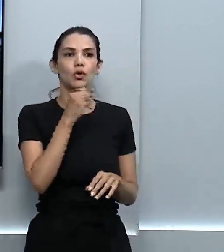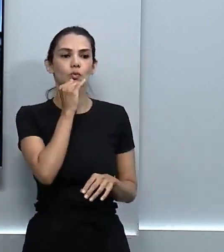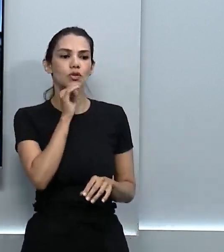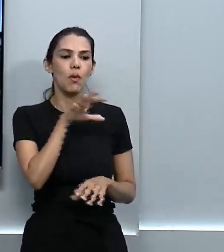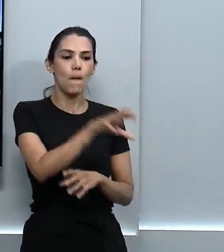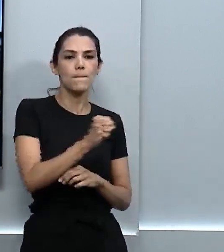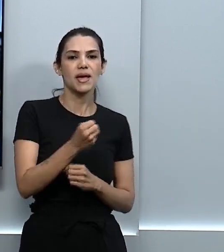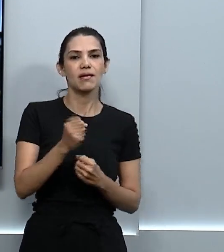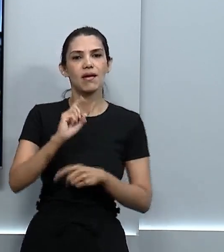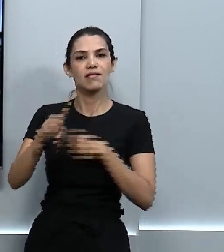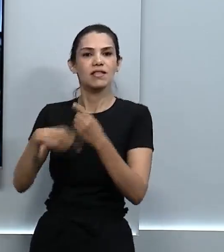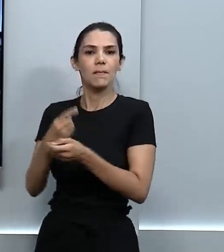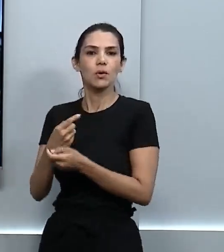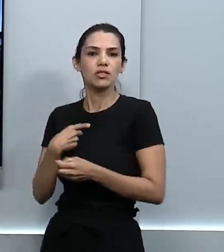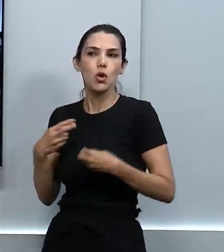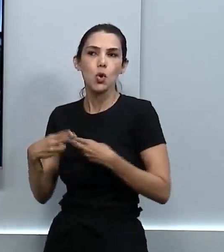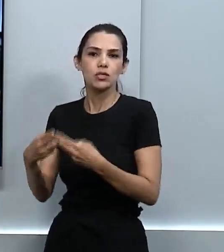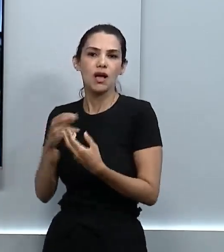química, biológica?